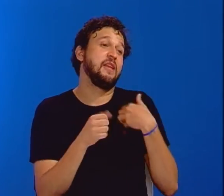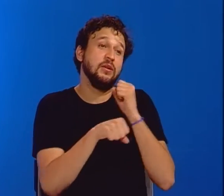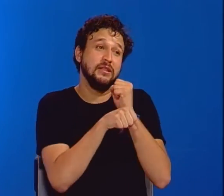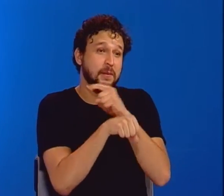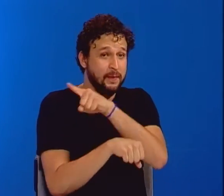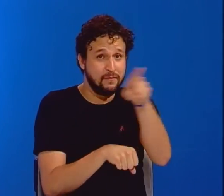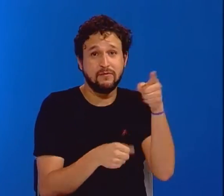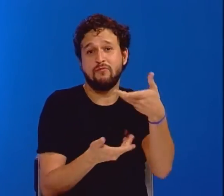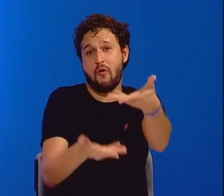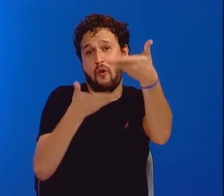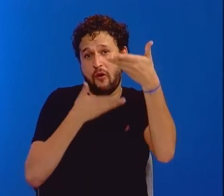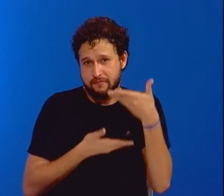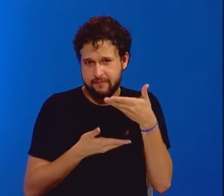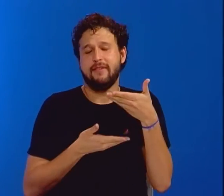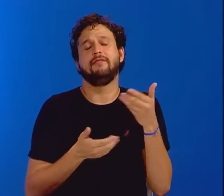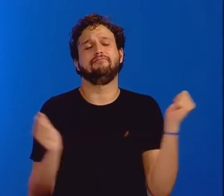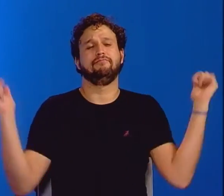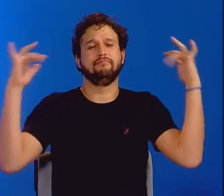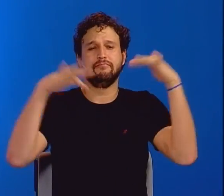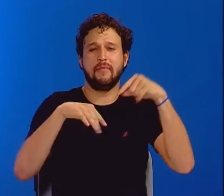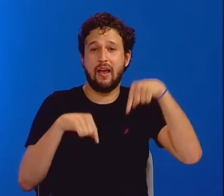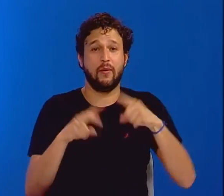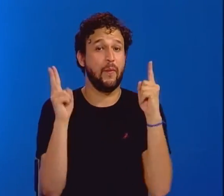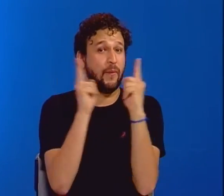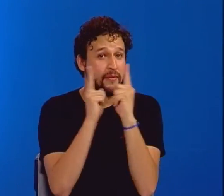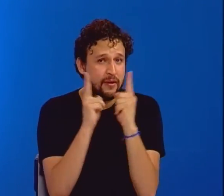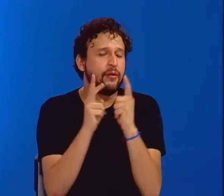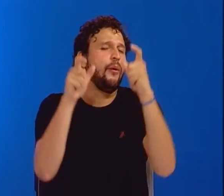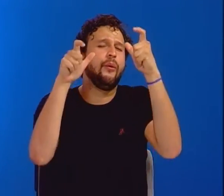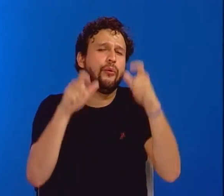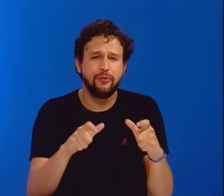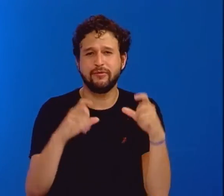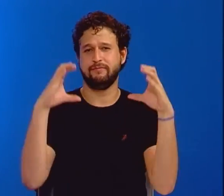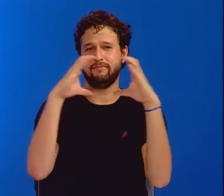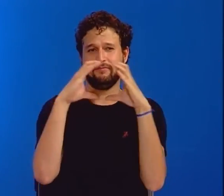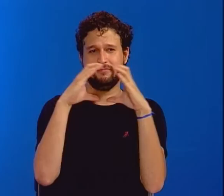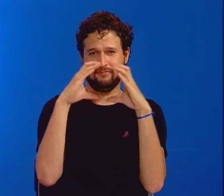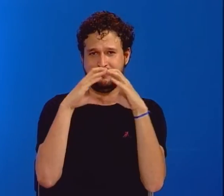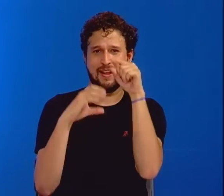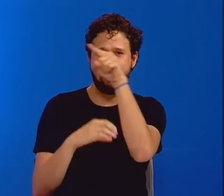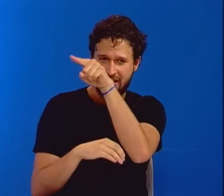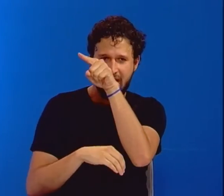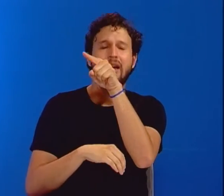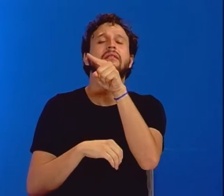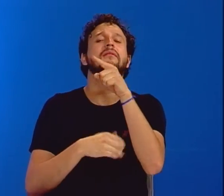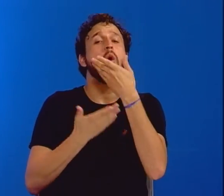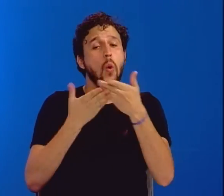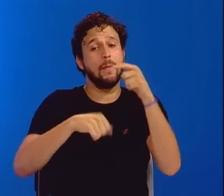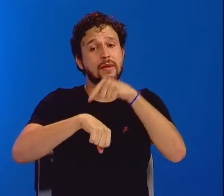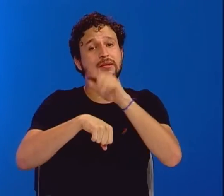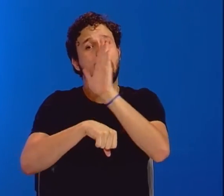Isso, eu espero que vocês venham, né? Estão todos convidados aqui no UFRN, lá no Centro de Educação. A gente vai ter